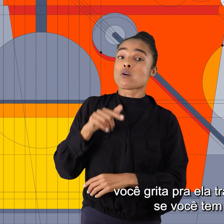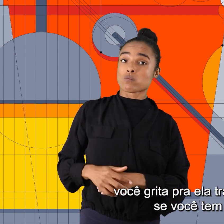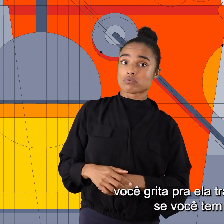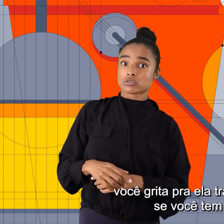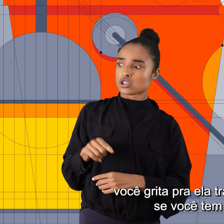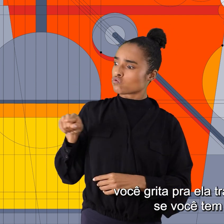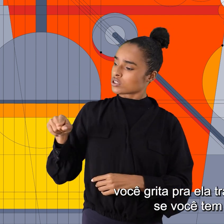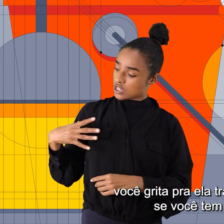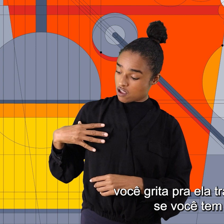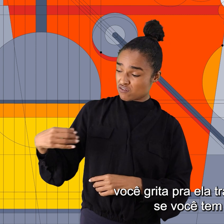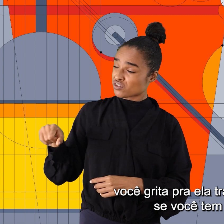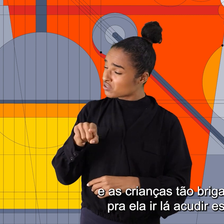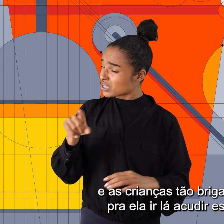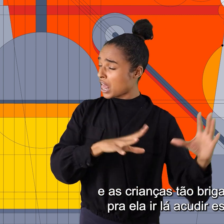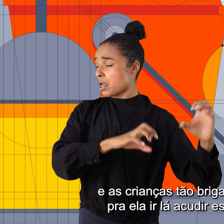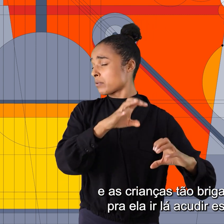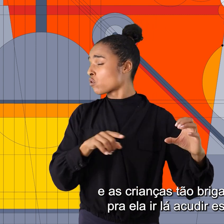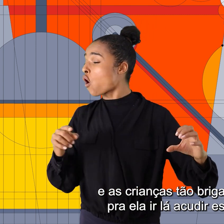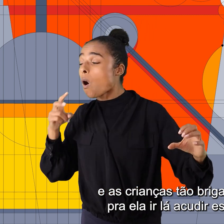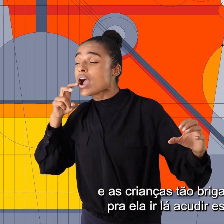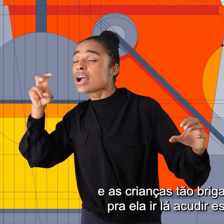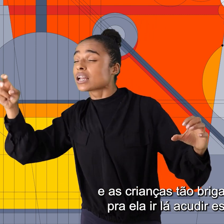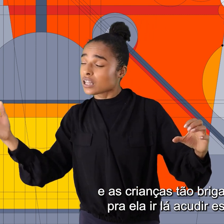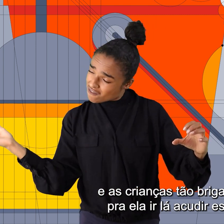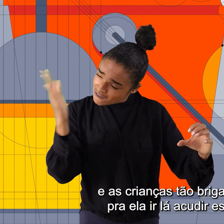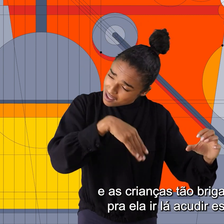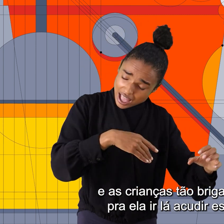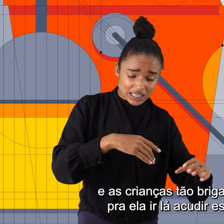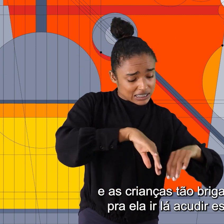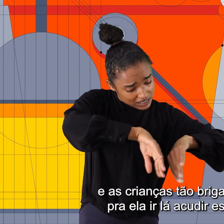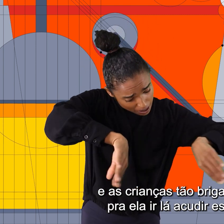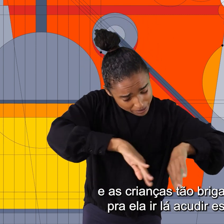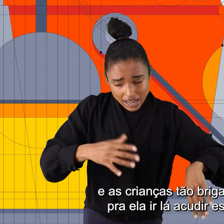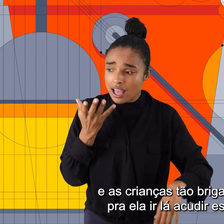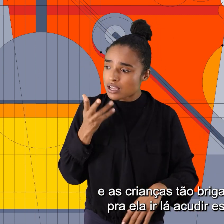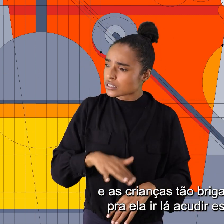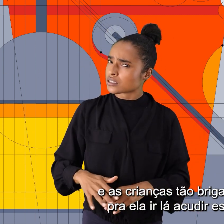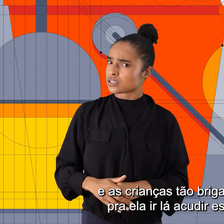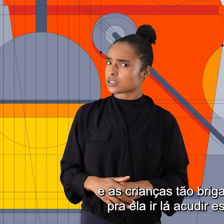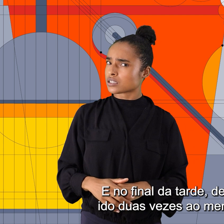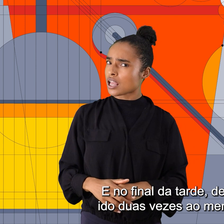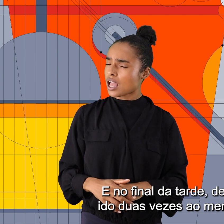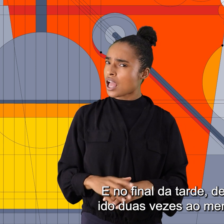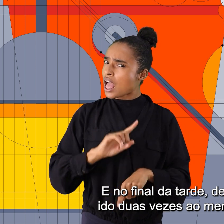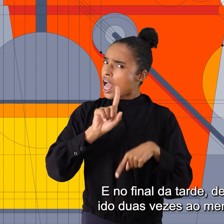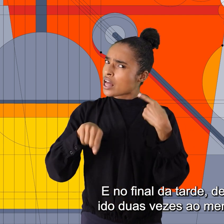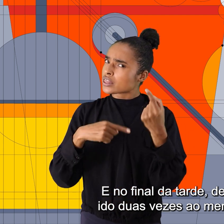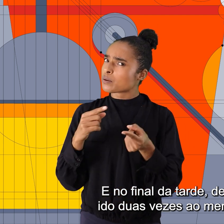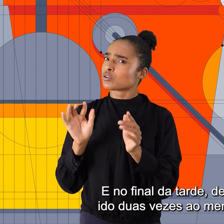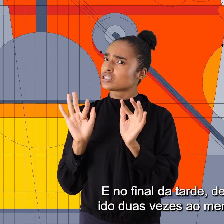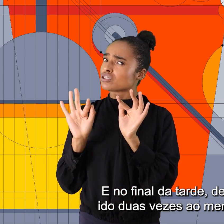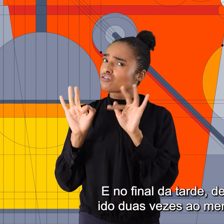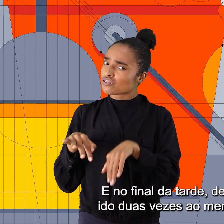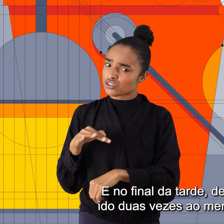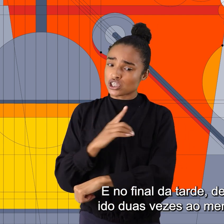trazer a água. Se você tem filho e as crianças estão brigando, você grita para ela ir lá acudir essas crianças. E no final da